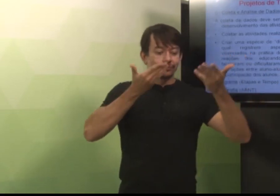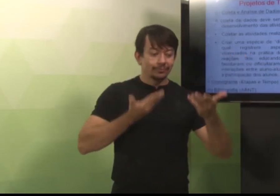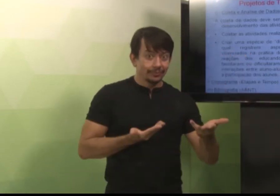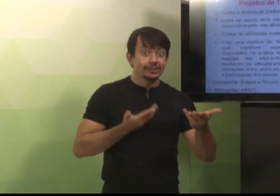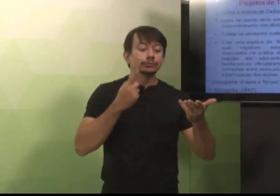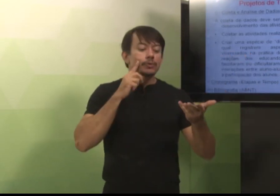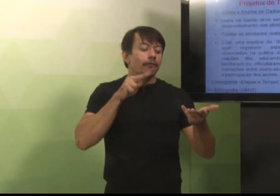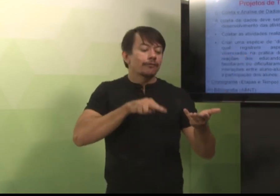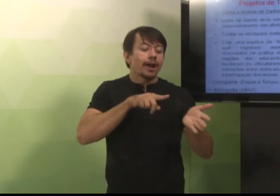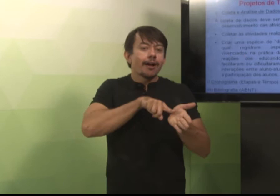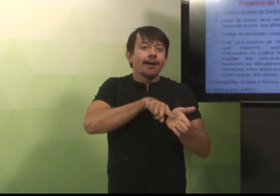terminar,